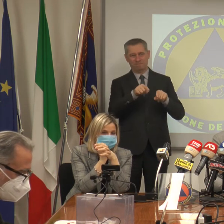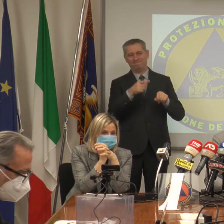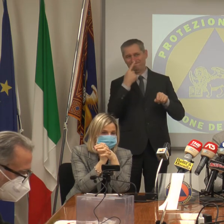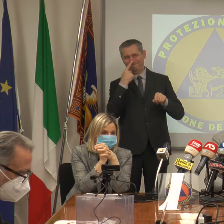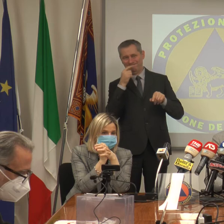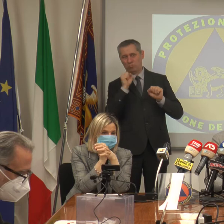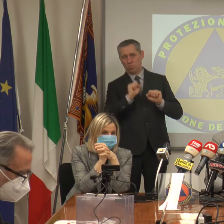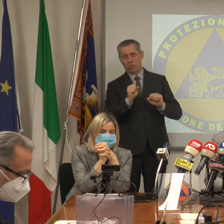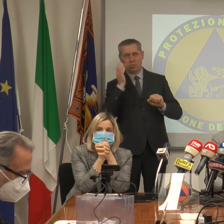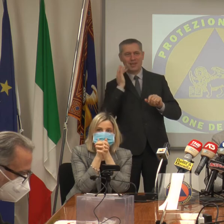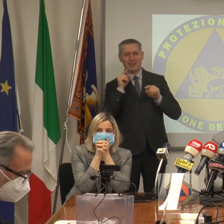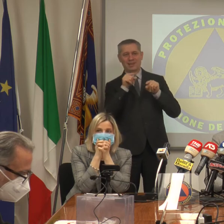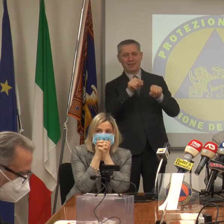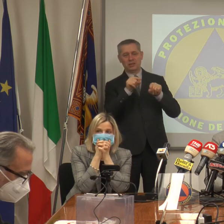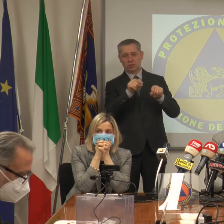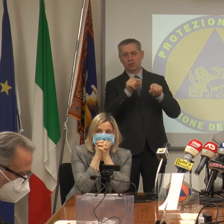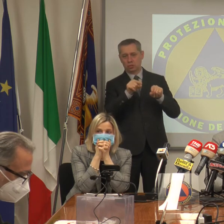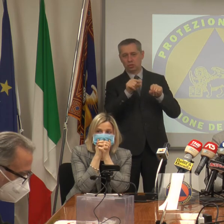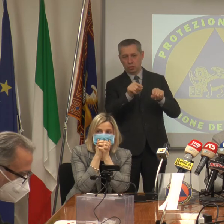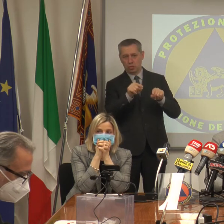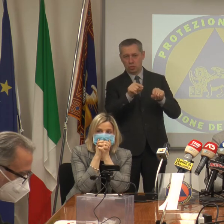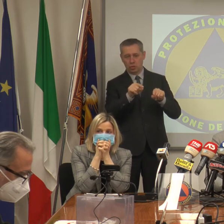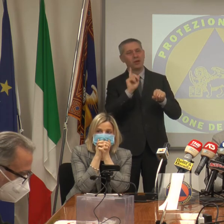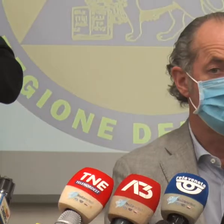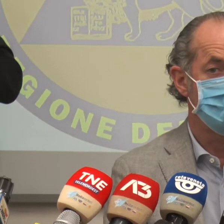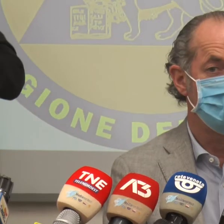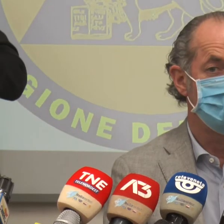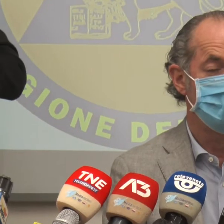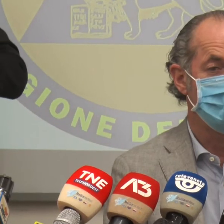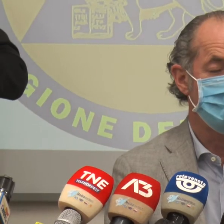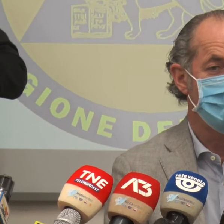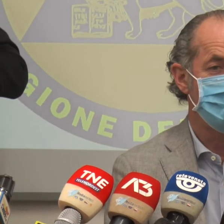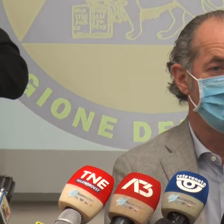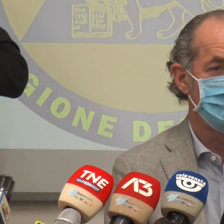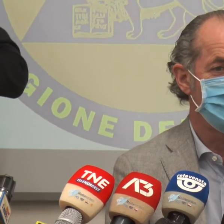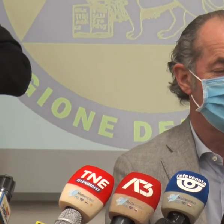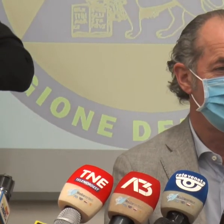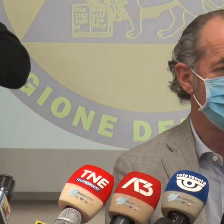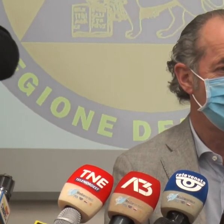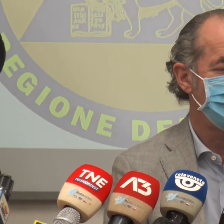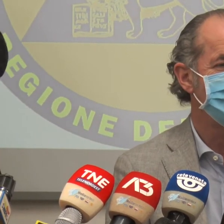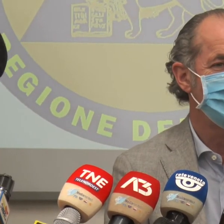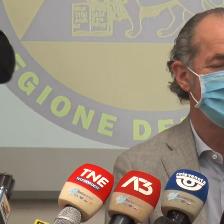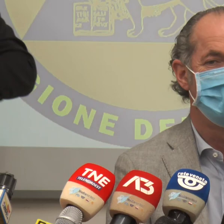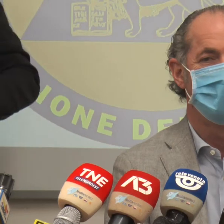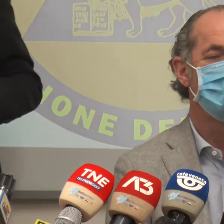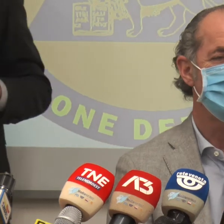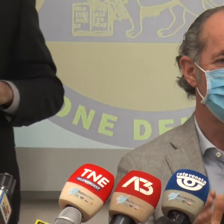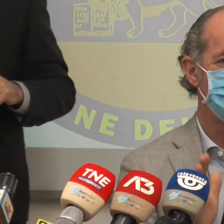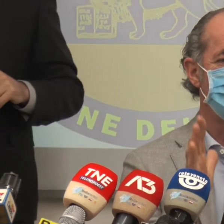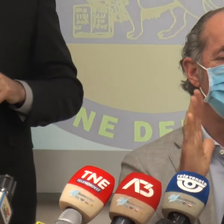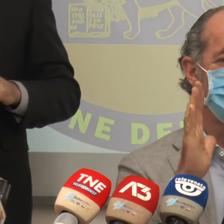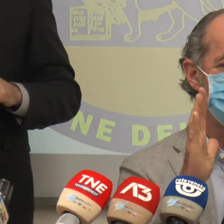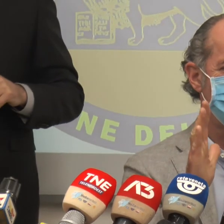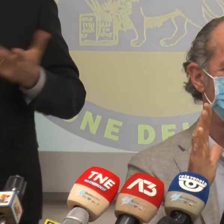sempre identificato il tema del Pfizer e Moderna. E cioè, la campagna fondamentalmente è già, come